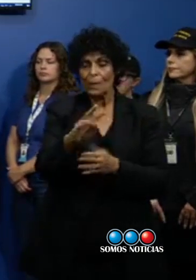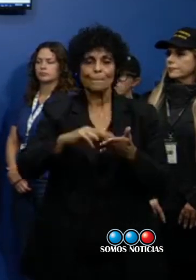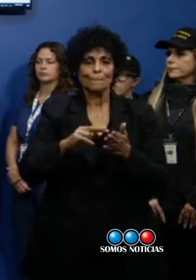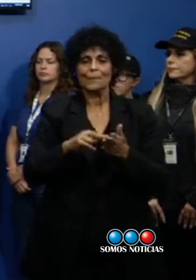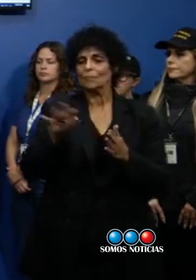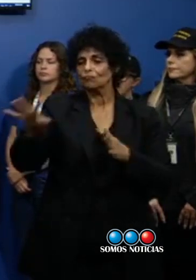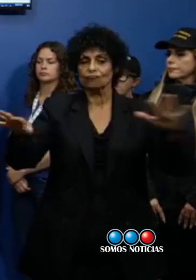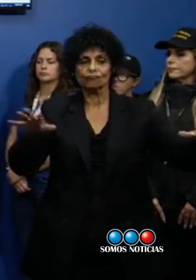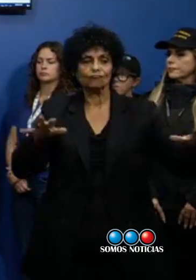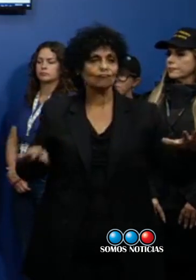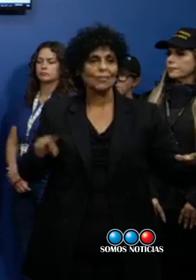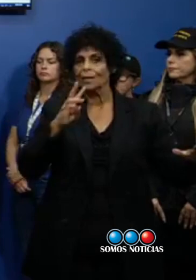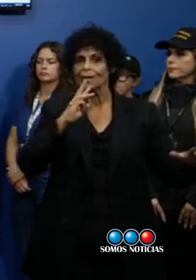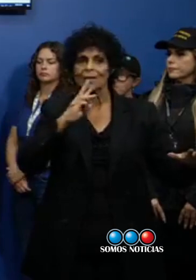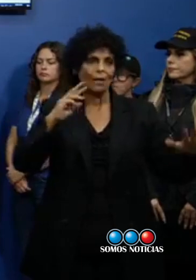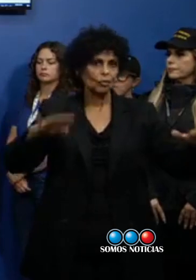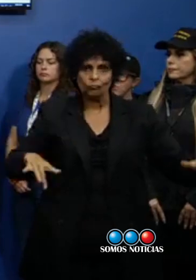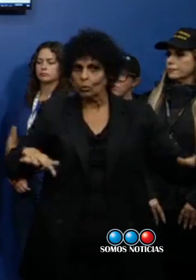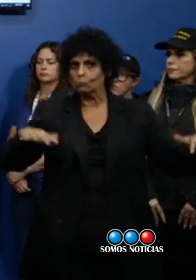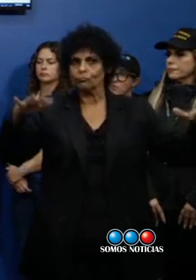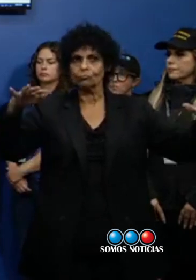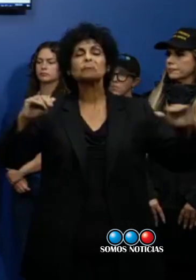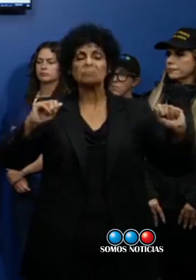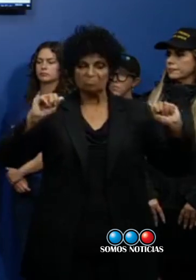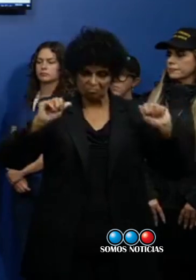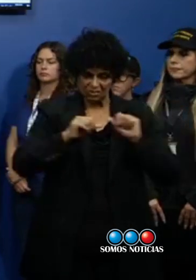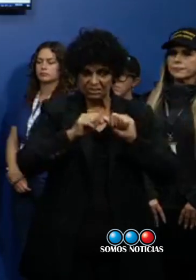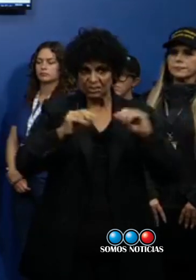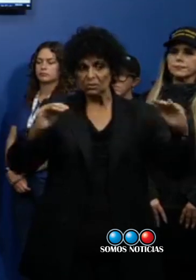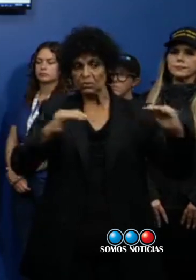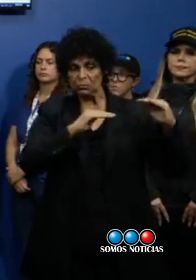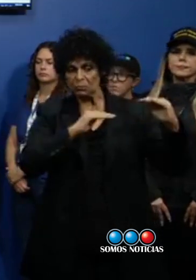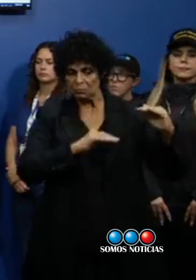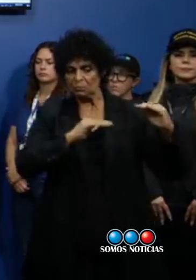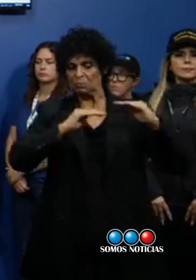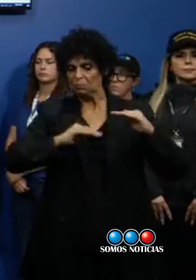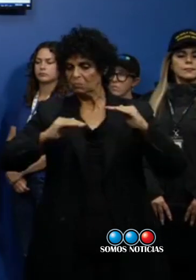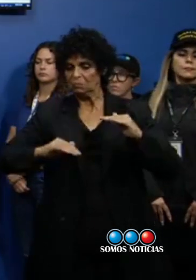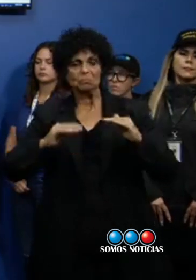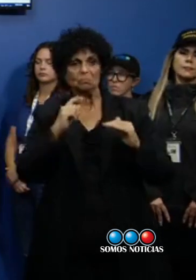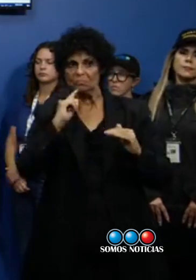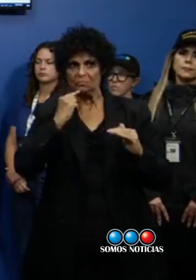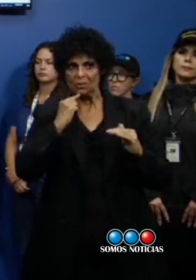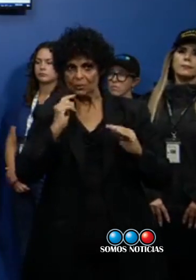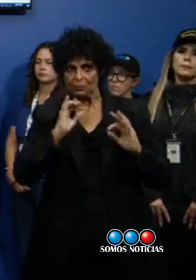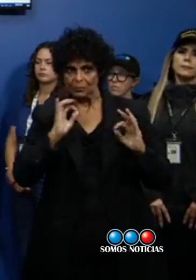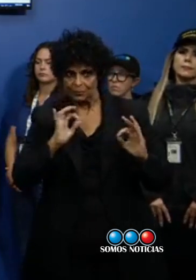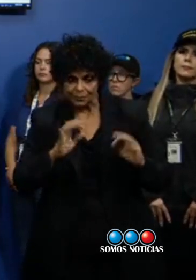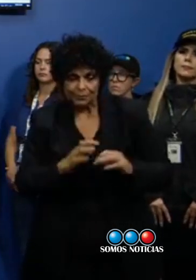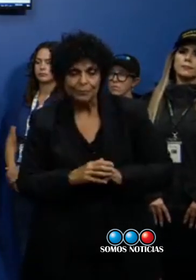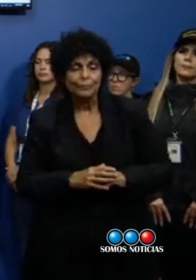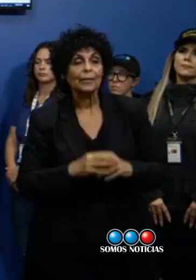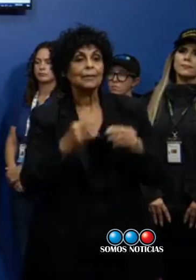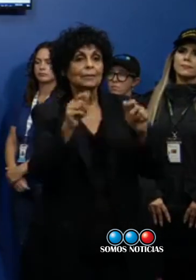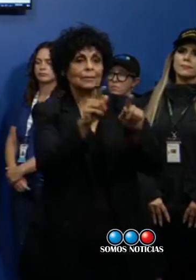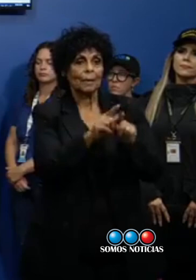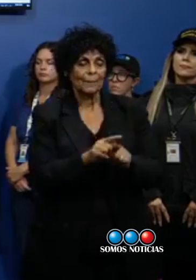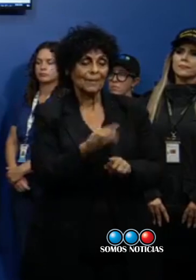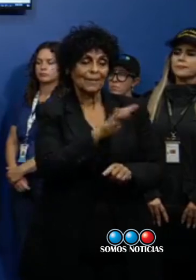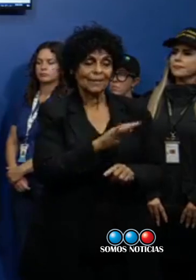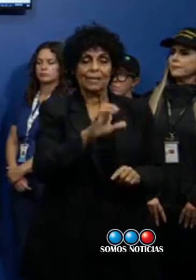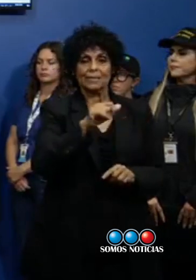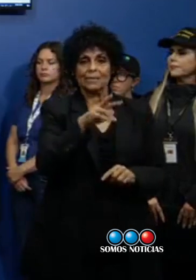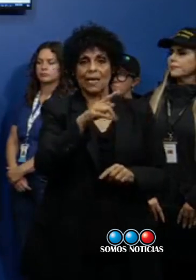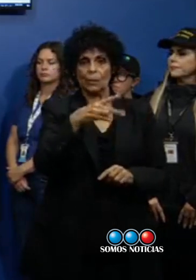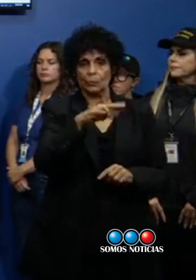del Lago se mantienen por debajo de los niveles críticos tenemos un informe de algunas inundaciones en un vecindario de Cypress